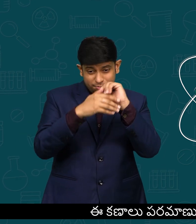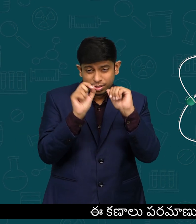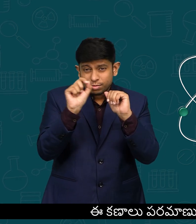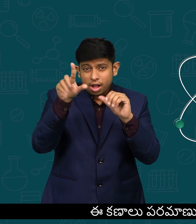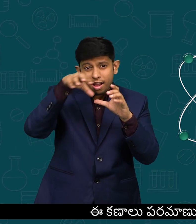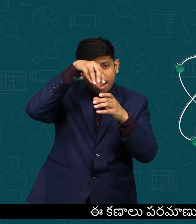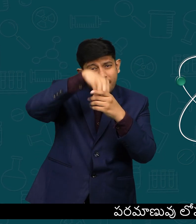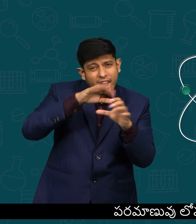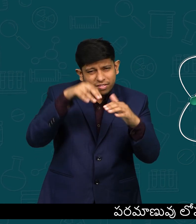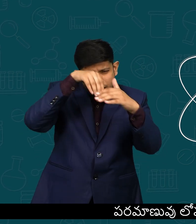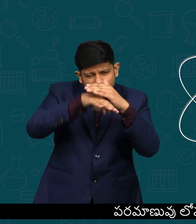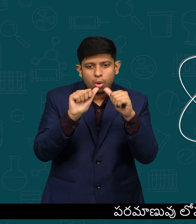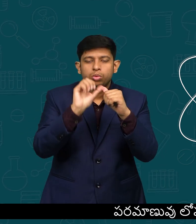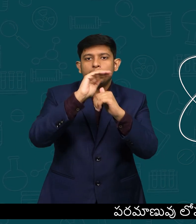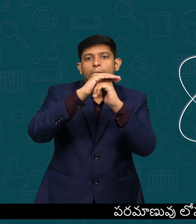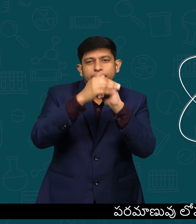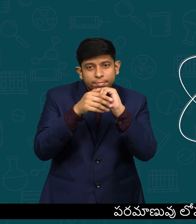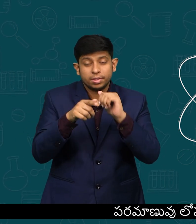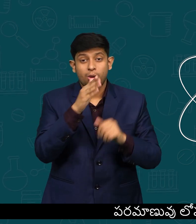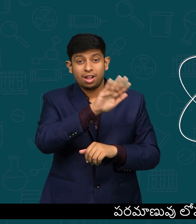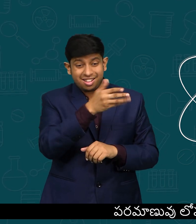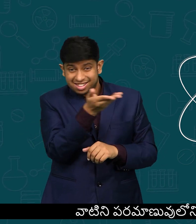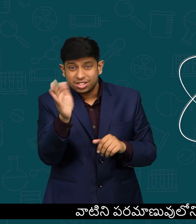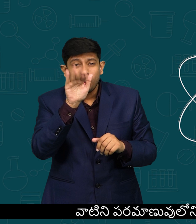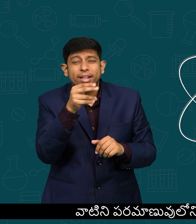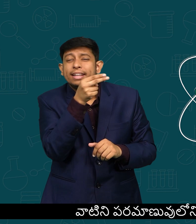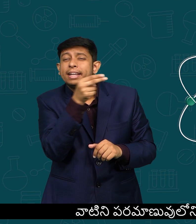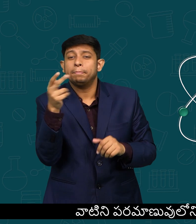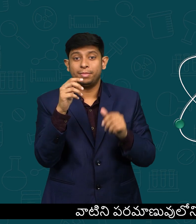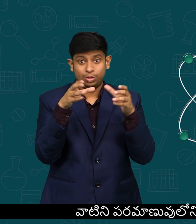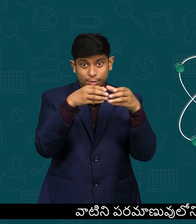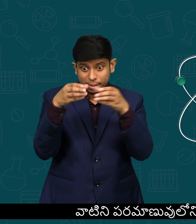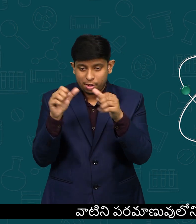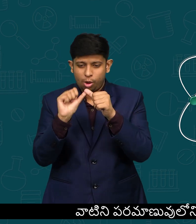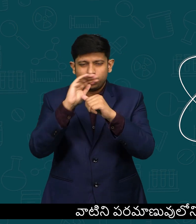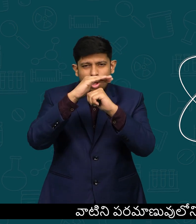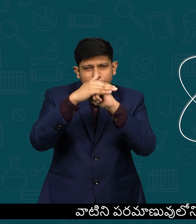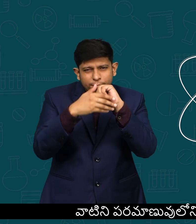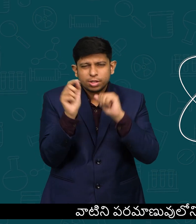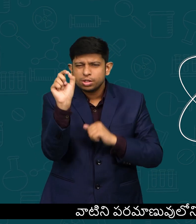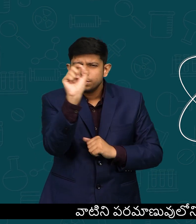మరియు పరమాణువు లోపల ఉంటాయి, కాబట్టి వాటిని పరమాణువులోని ప్రాథమిక కణాలు అంటారు.